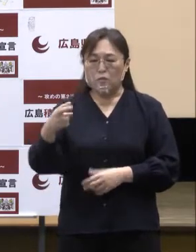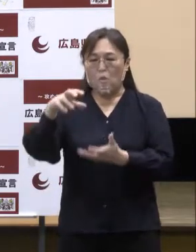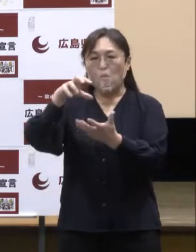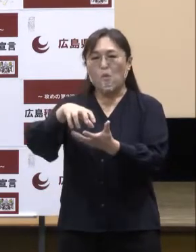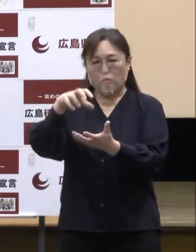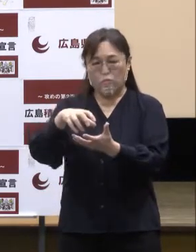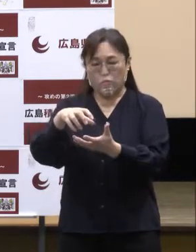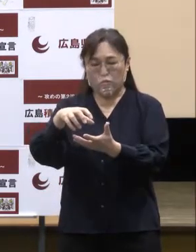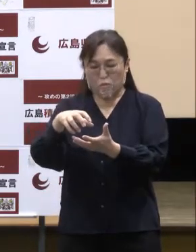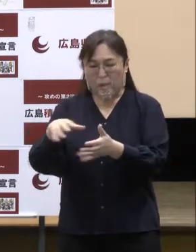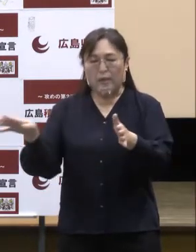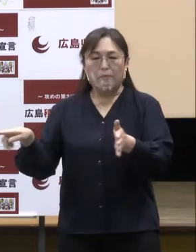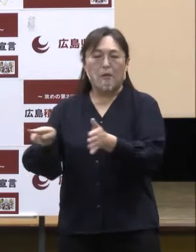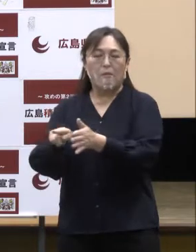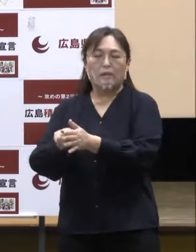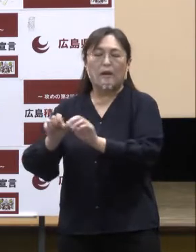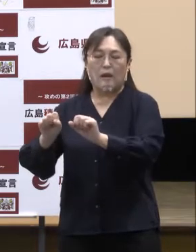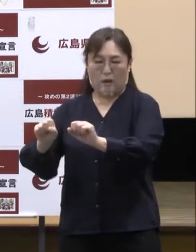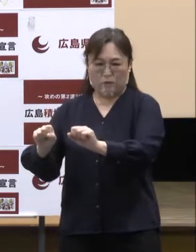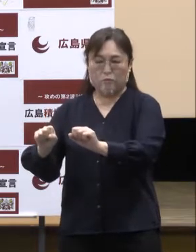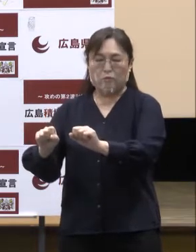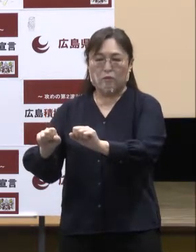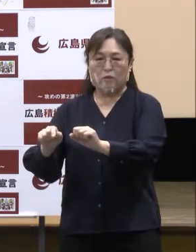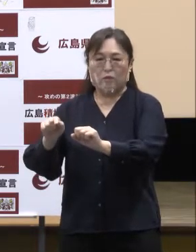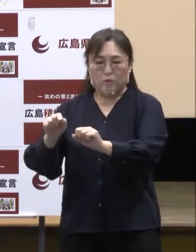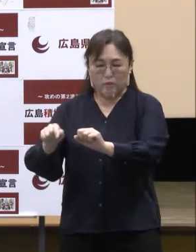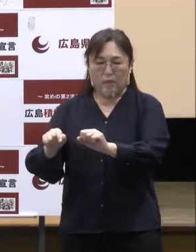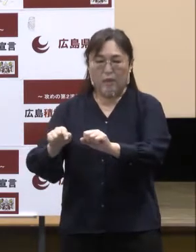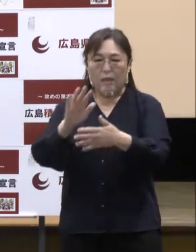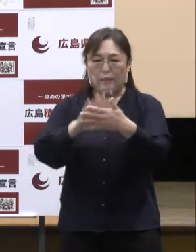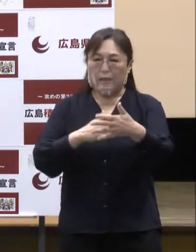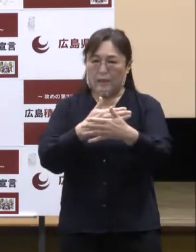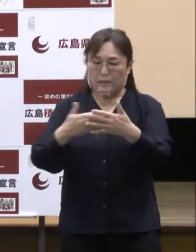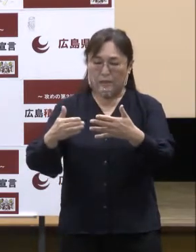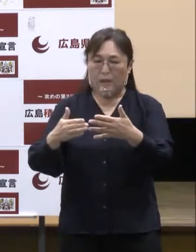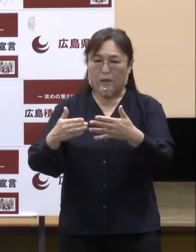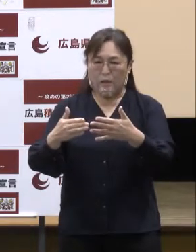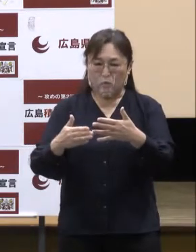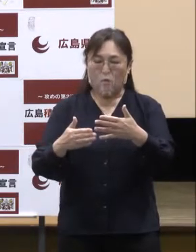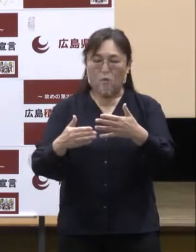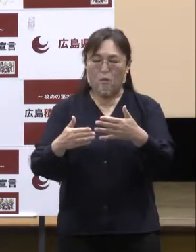ますが、この度データ分析コンペ、といたしまして、